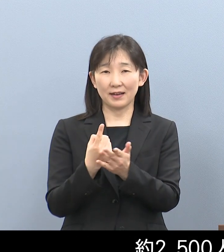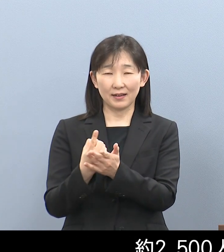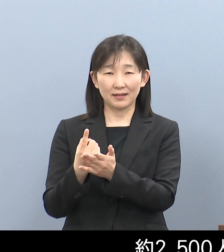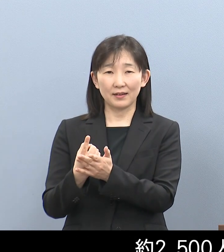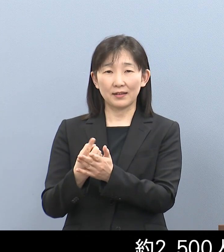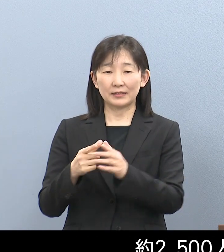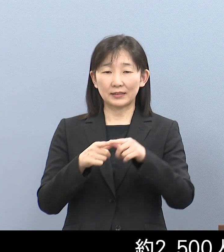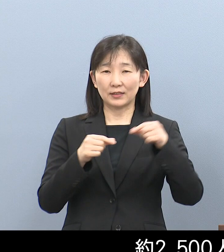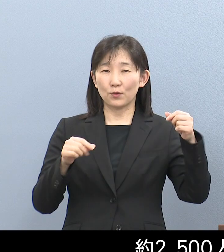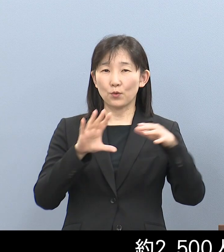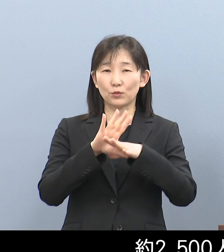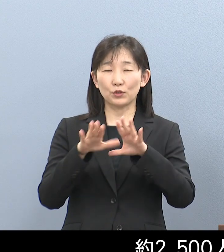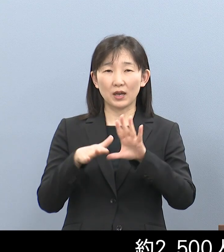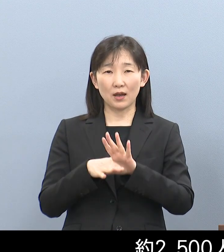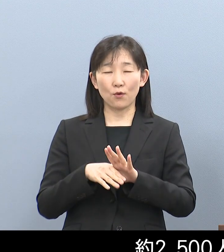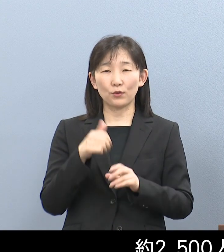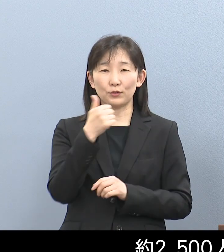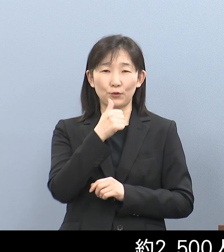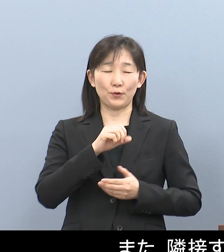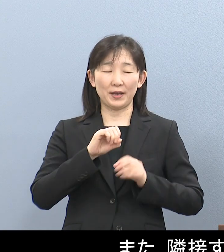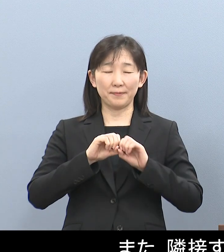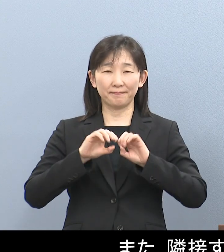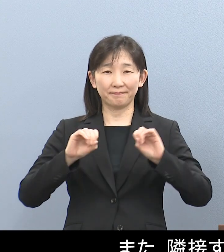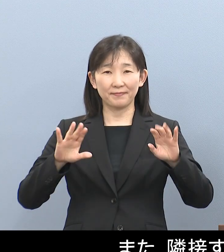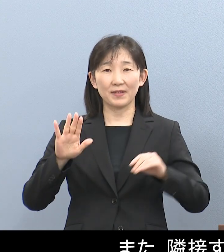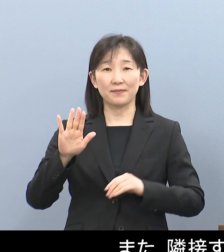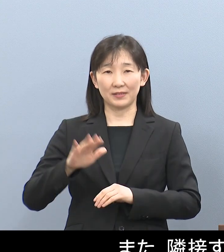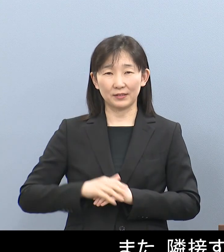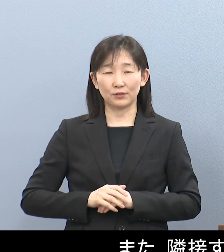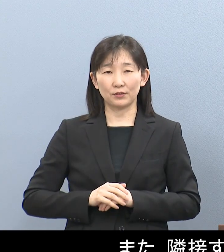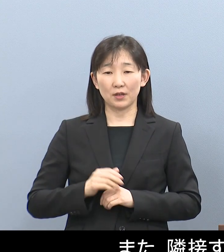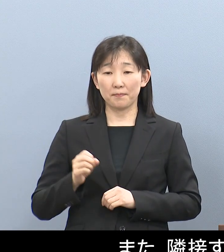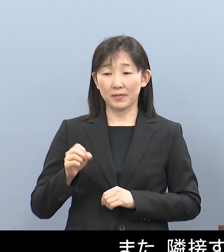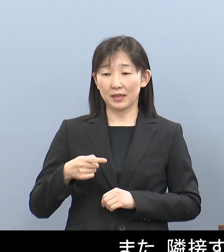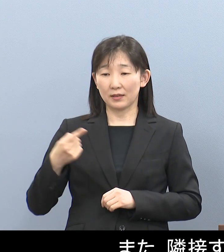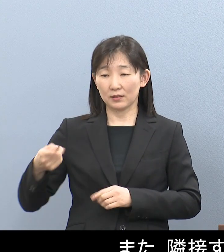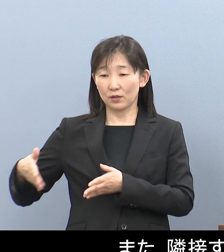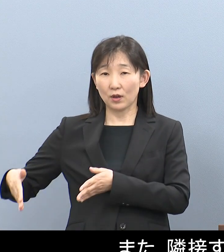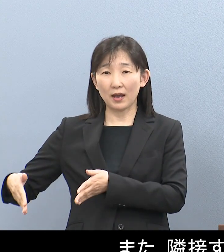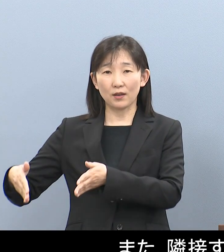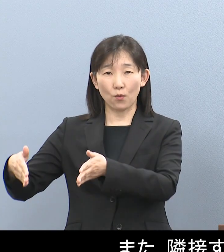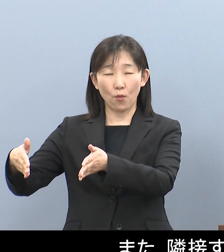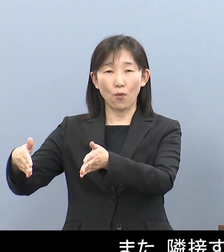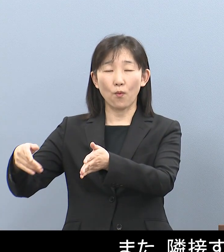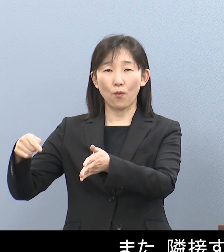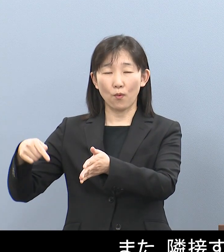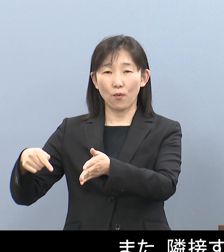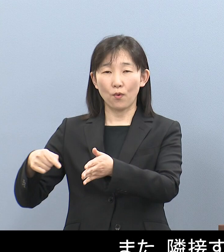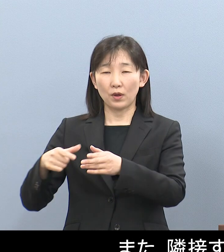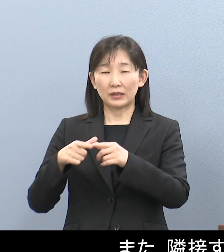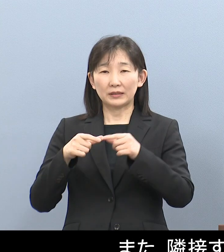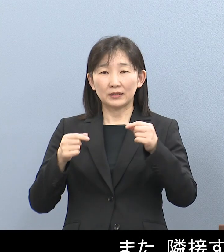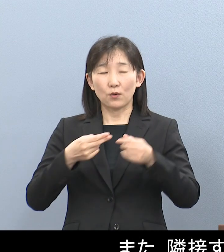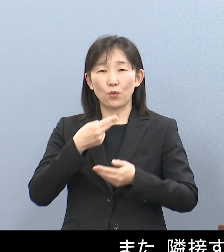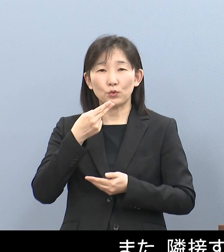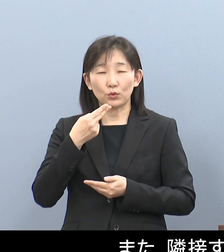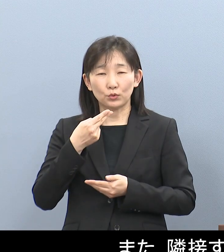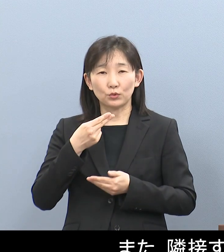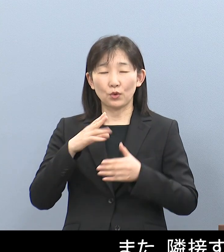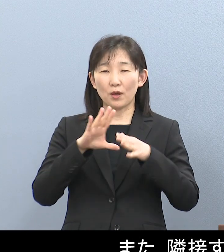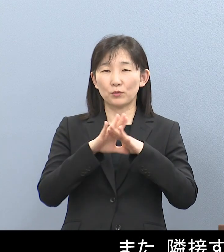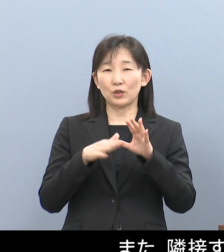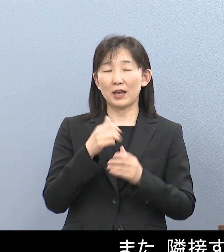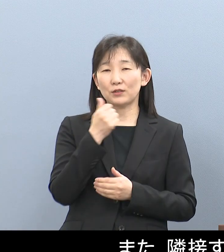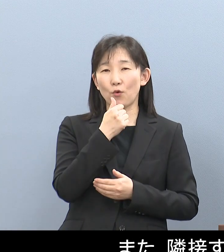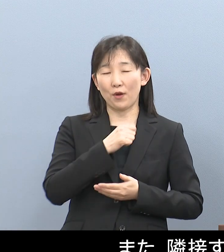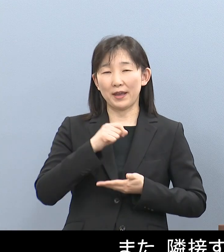文化を PR されておられます。また隣接する街路を開放して日本食や文化紹介